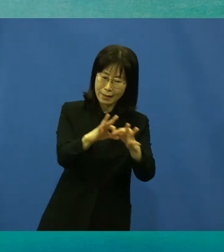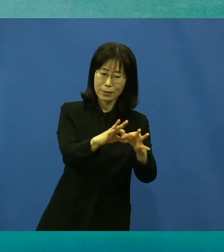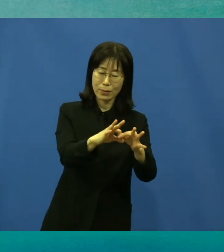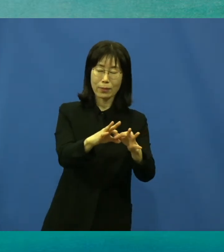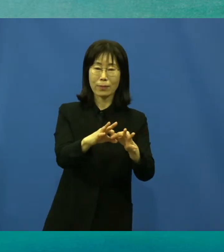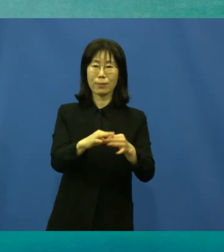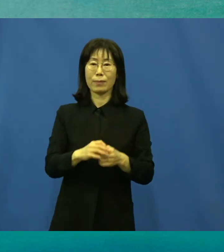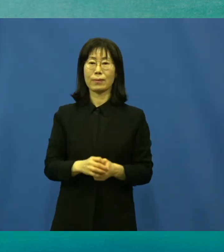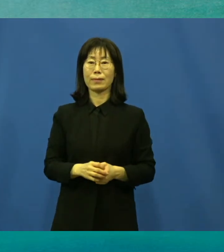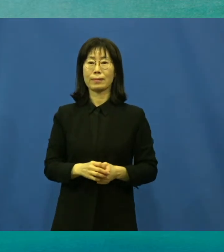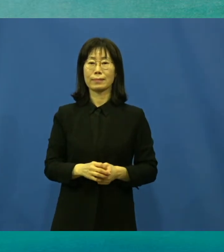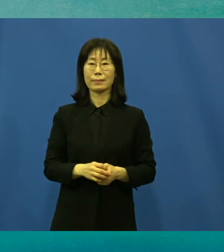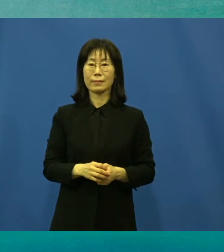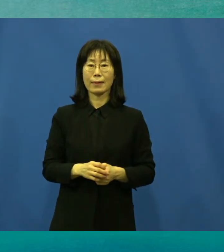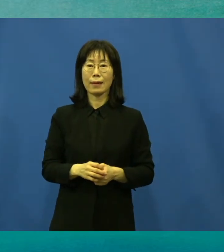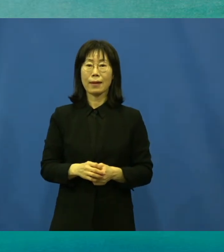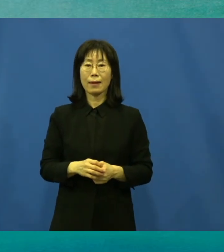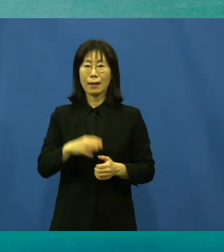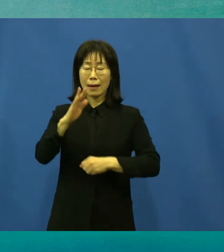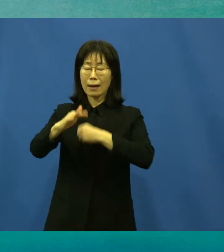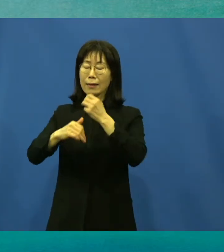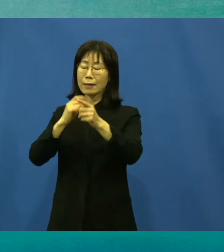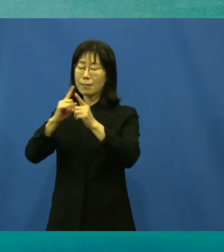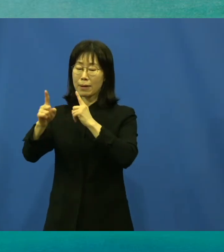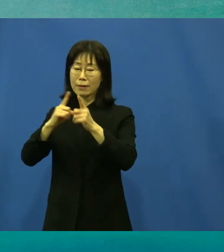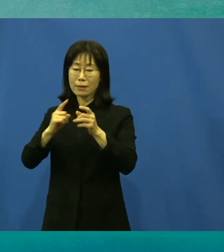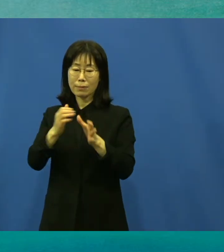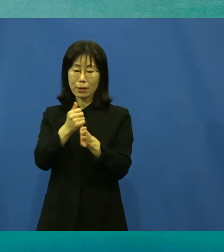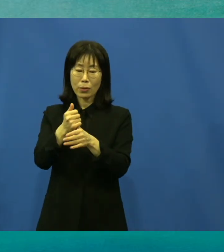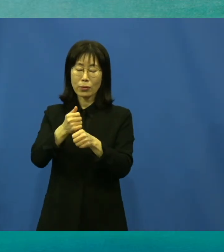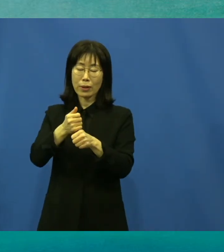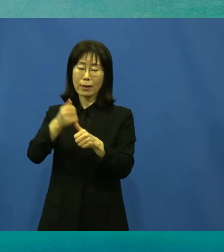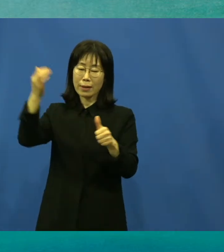여호와의 말씀이 요나에게 임한 것은 하나님의 은혜였습니다.